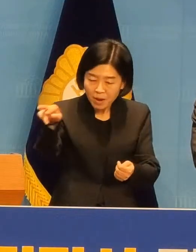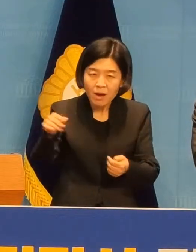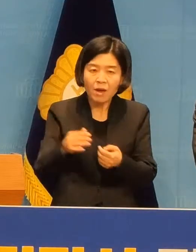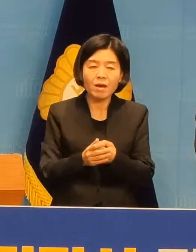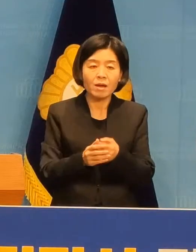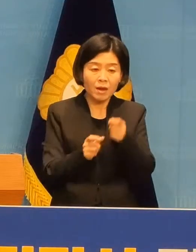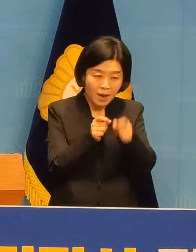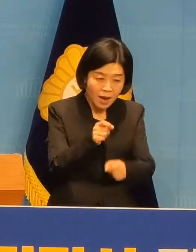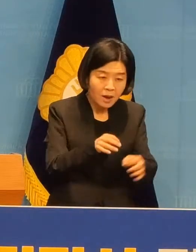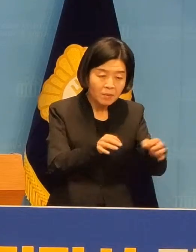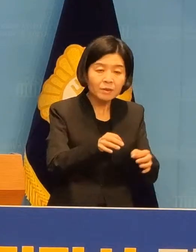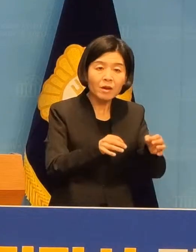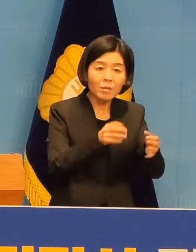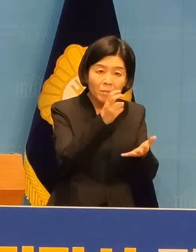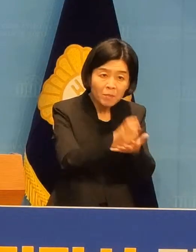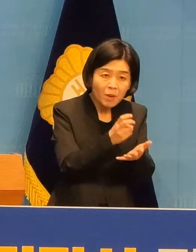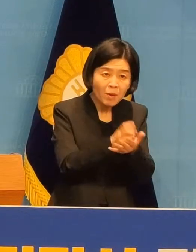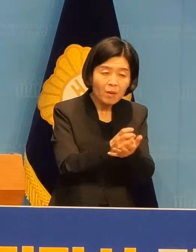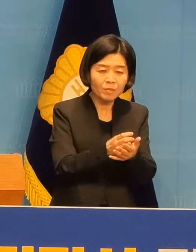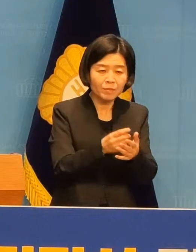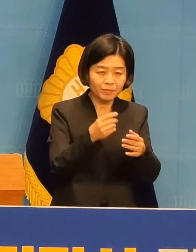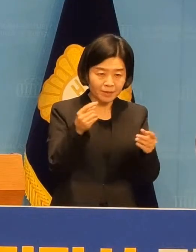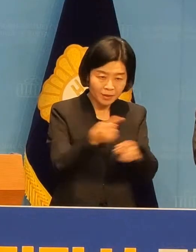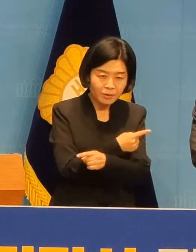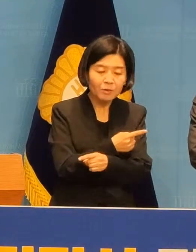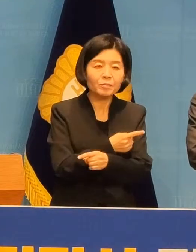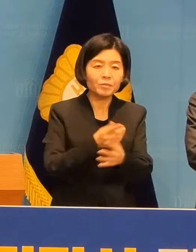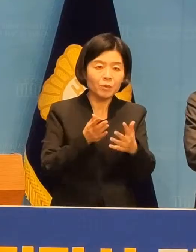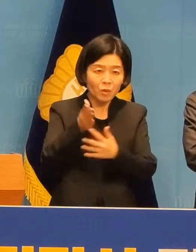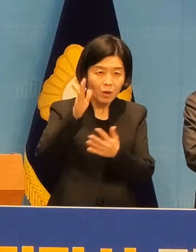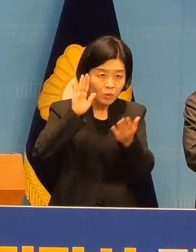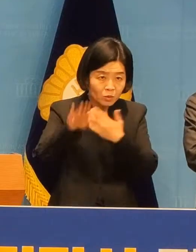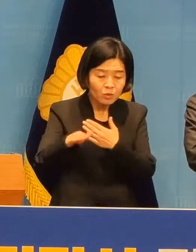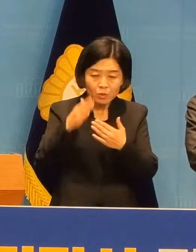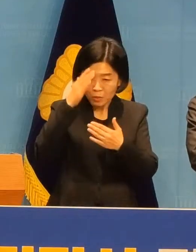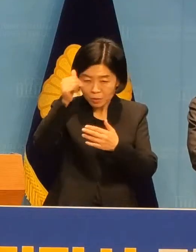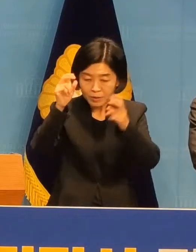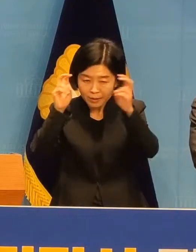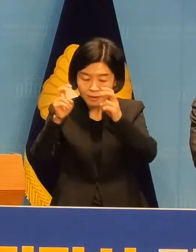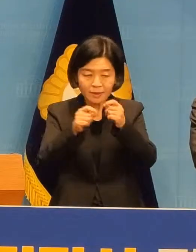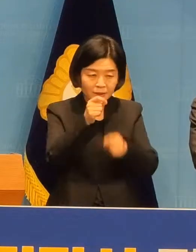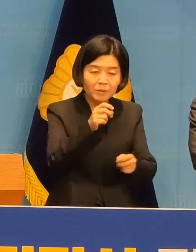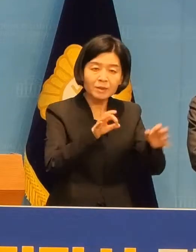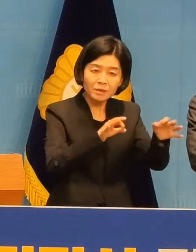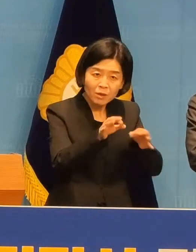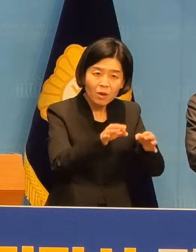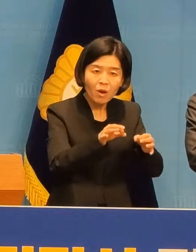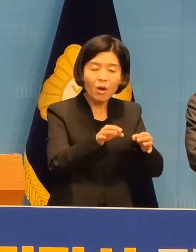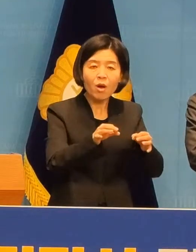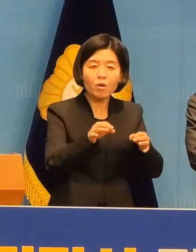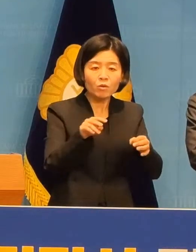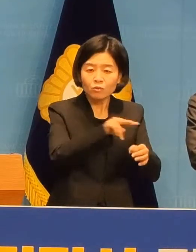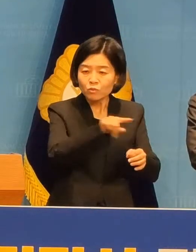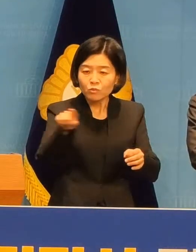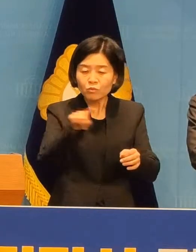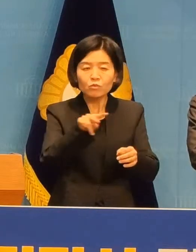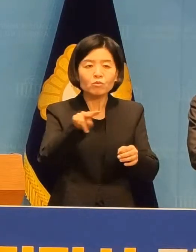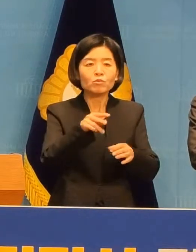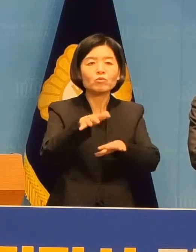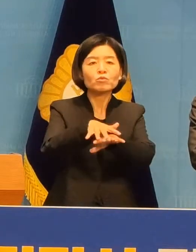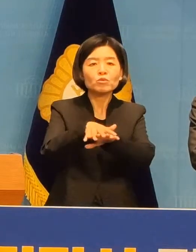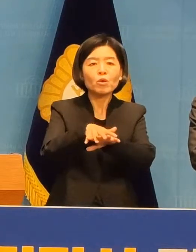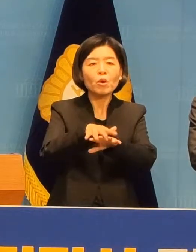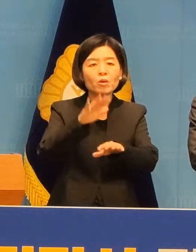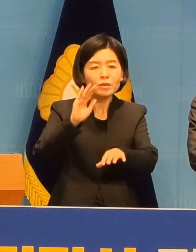가맹사업법 개정안을 조속히 통과시켜 본사와 가맹점 간 불공정 구조를 근본적으로 개선할 계획입니다. 아울러